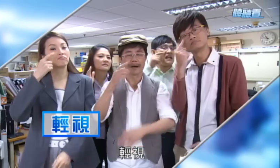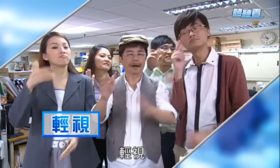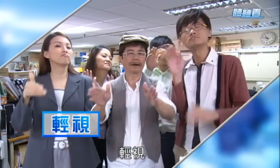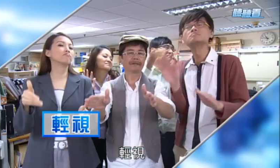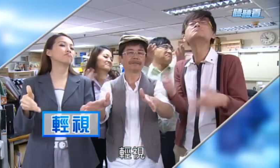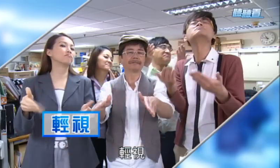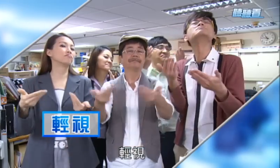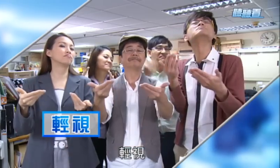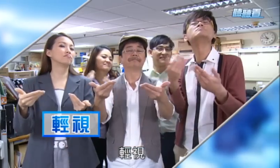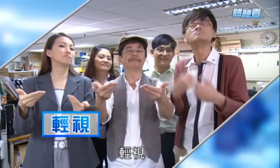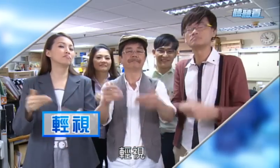轻视。